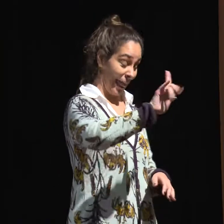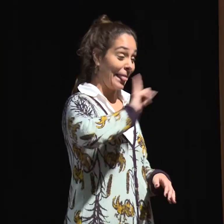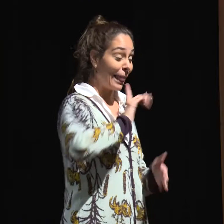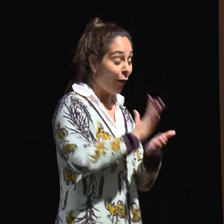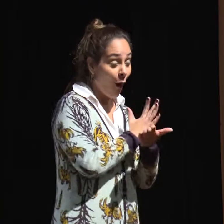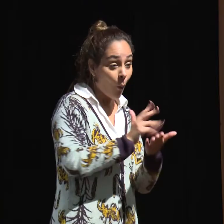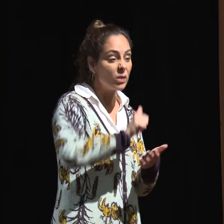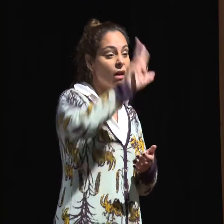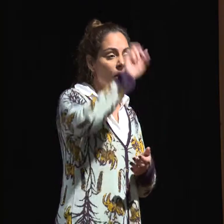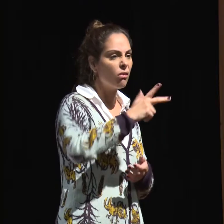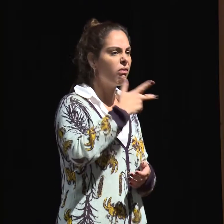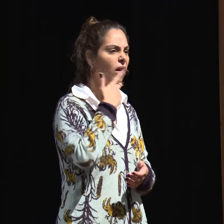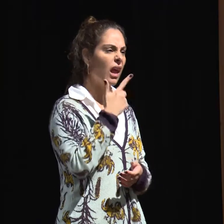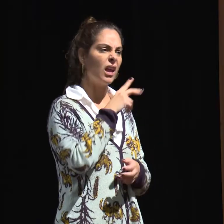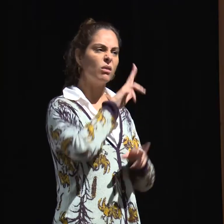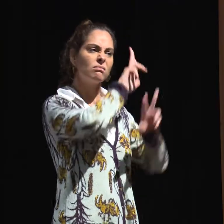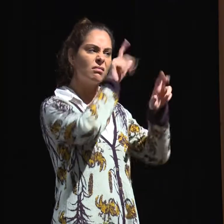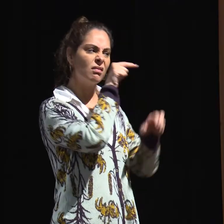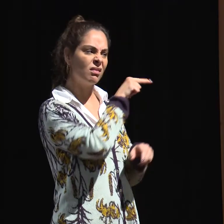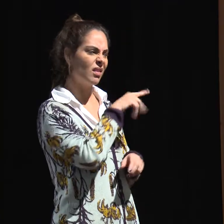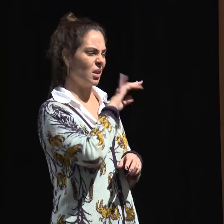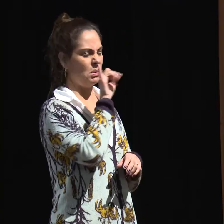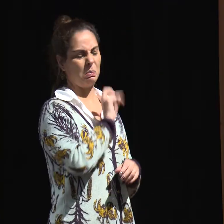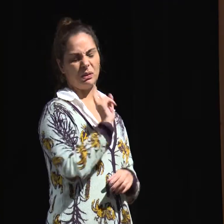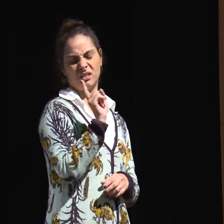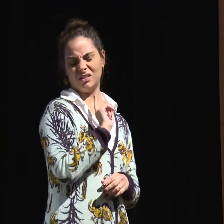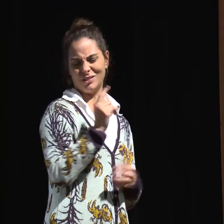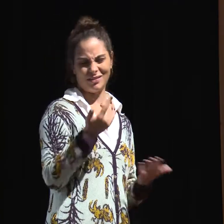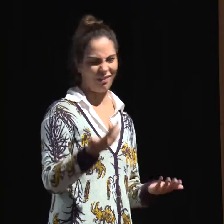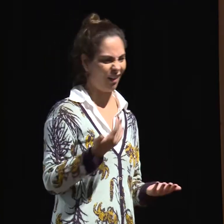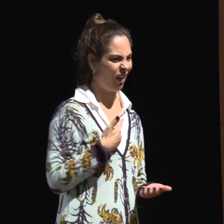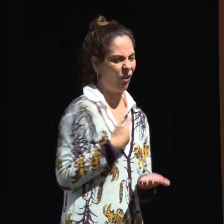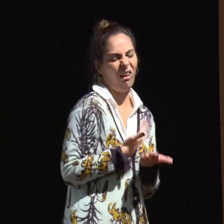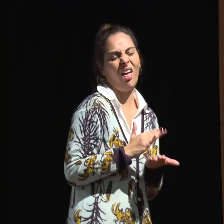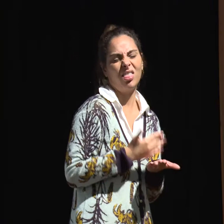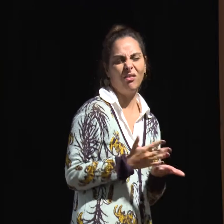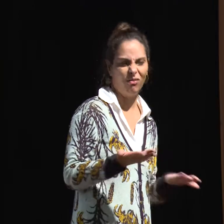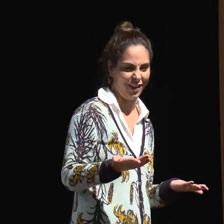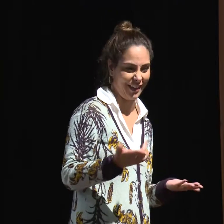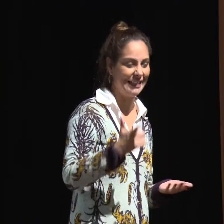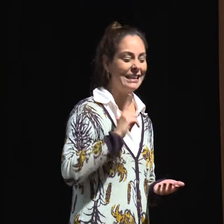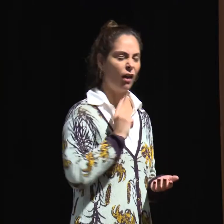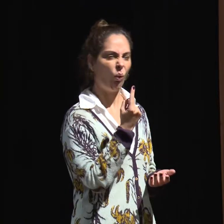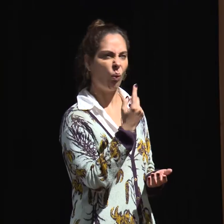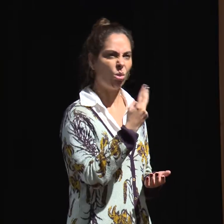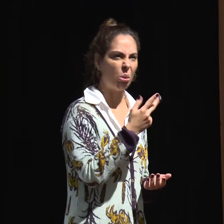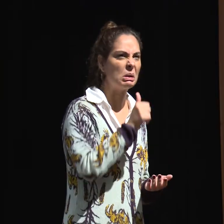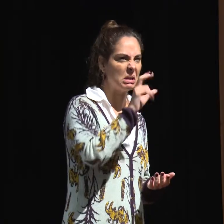minha. Tem alguns alunos que falavam, esse tema não é importante não, é nada a ver. Teve